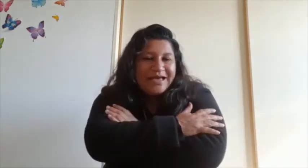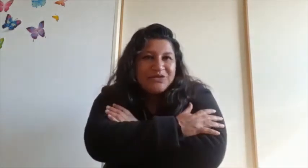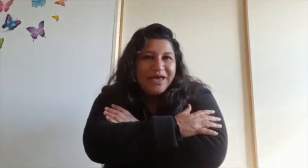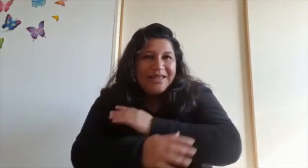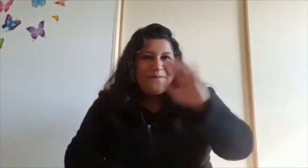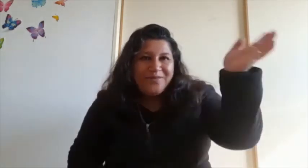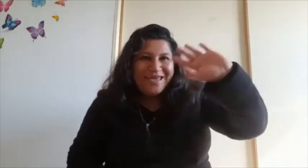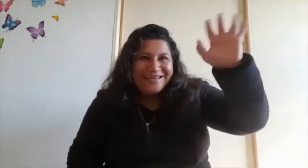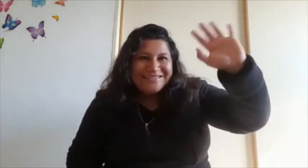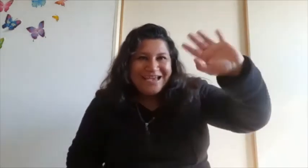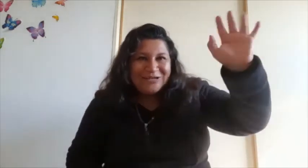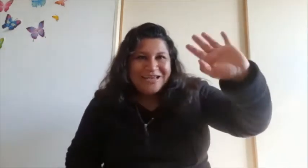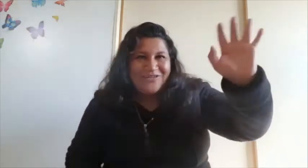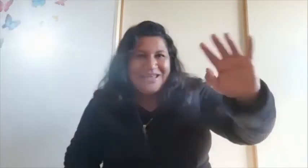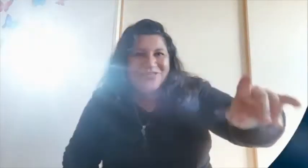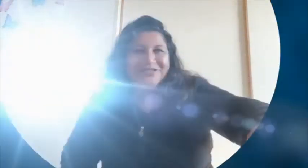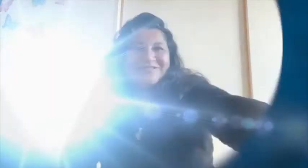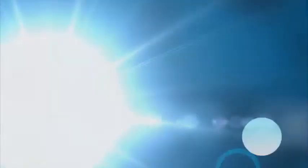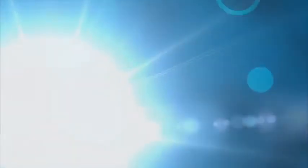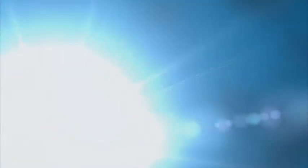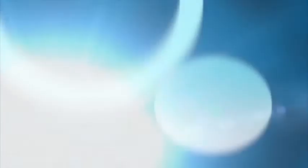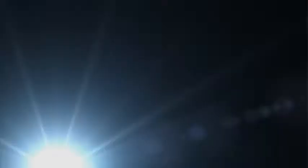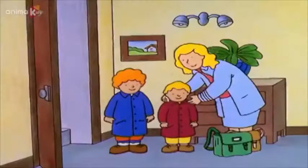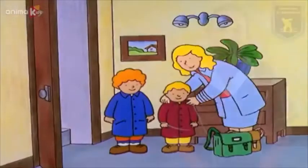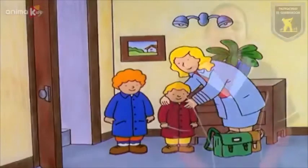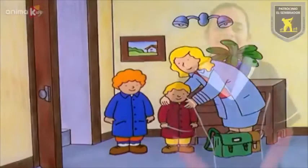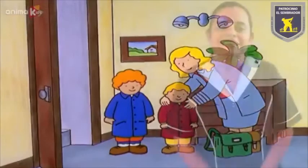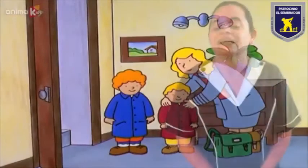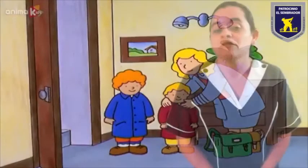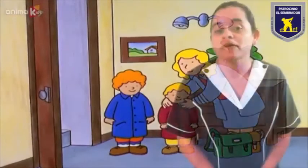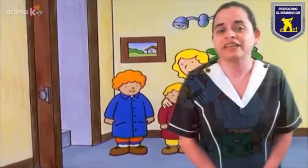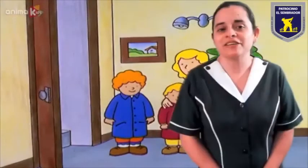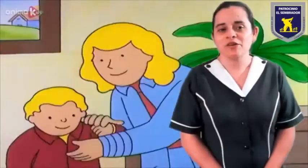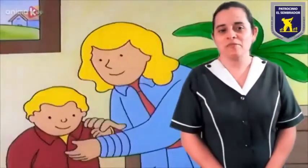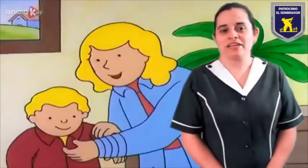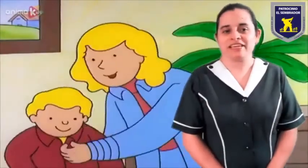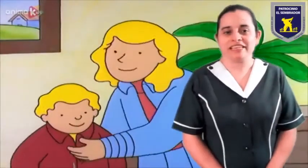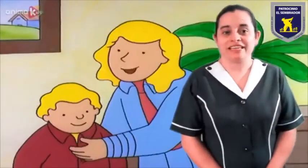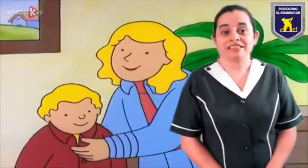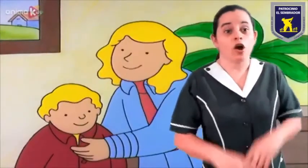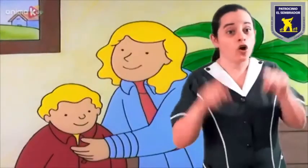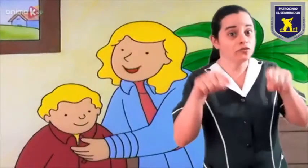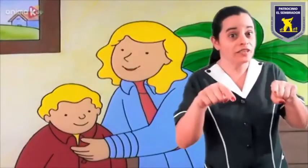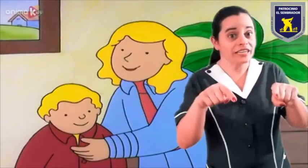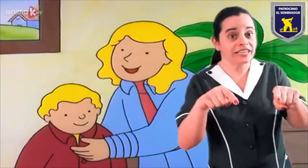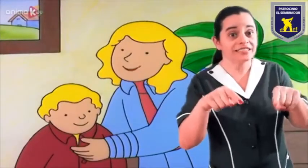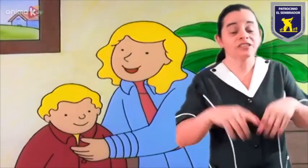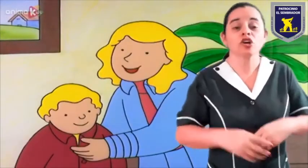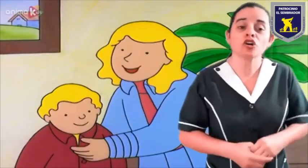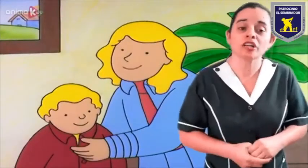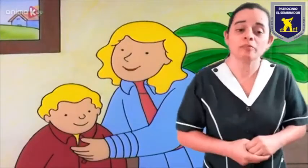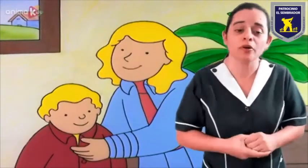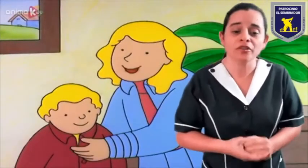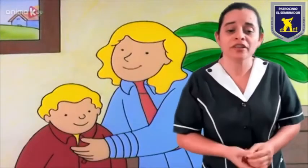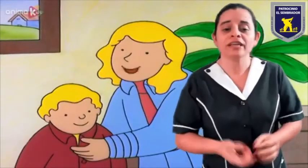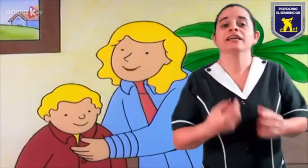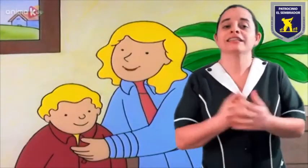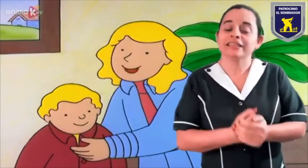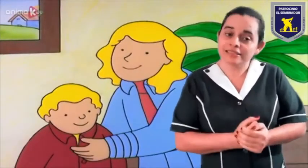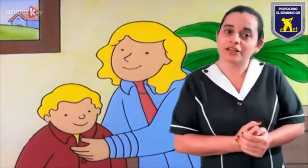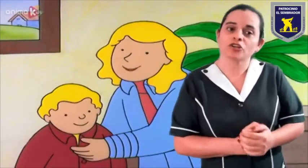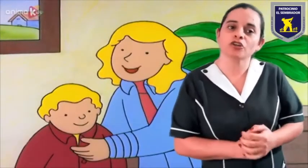un abrazo, que estén bien. Chao, chao, niños. Ya mis pequeños y pequeñas, hoy viernes nos